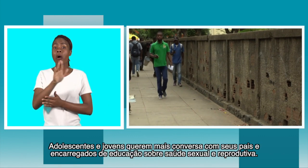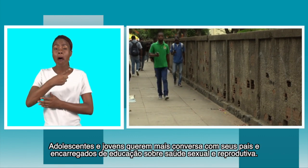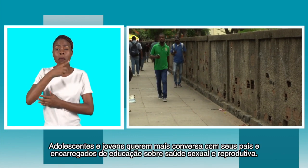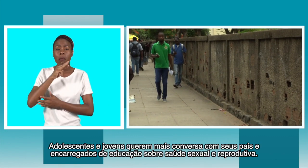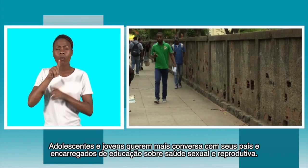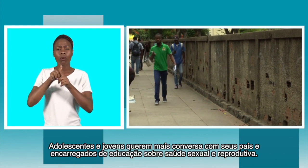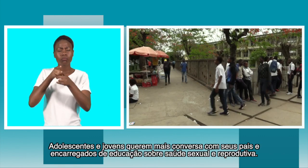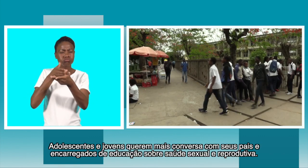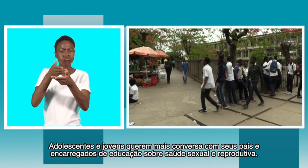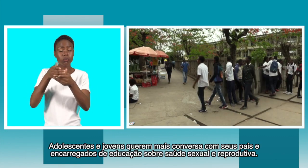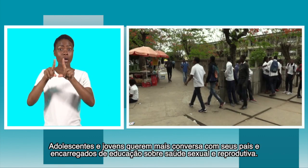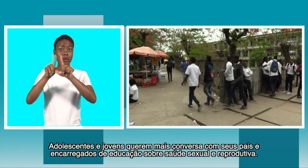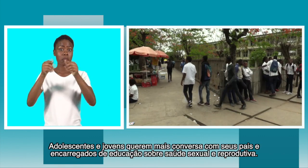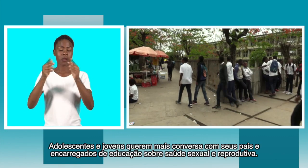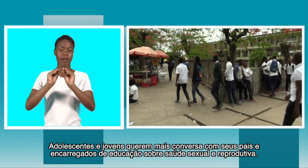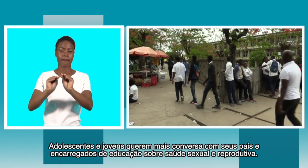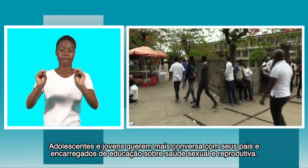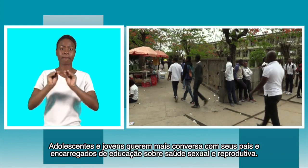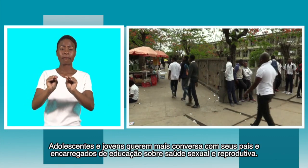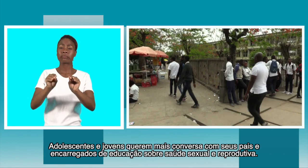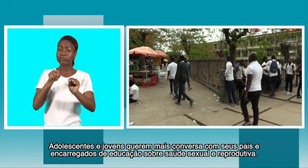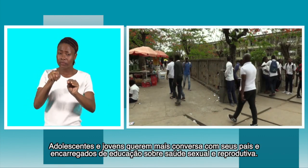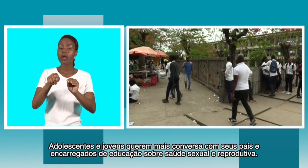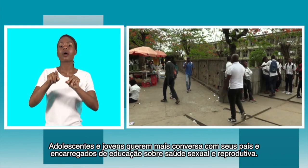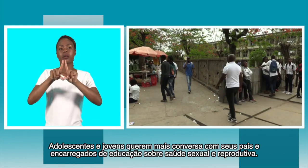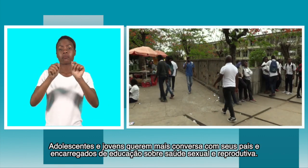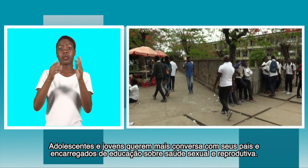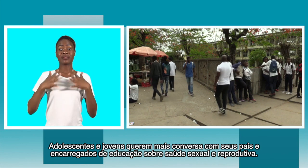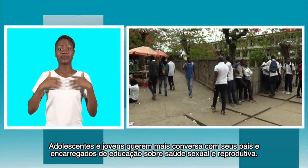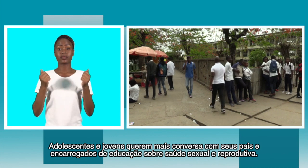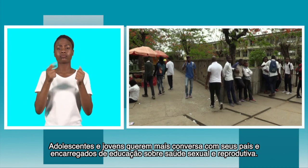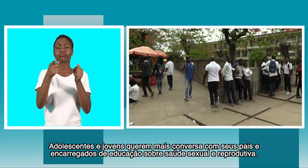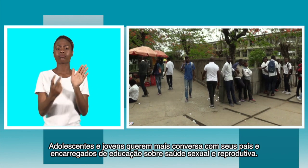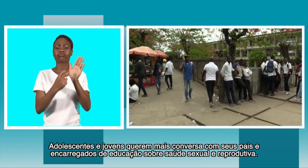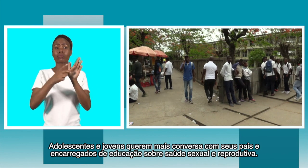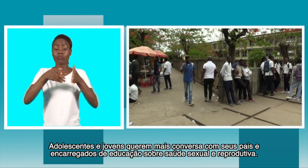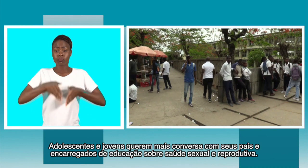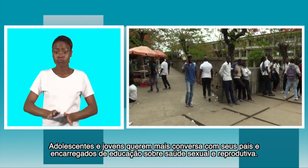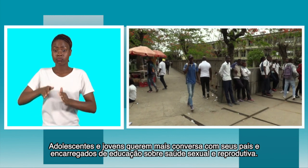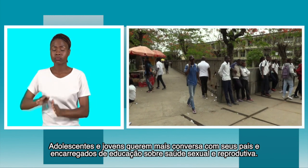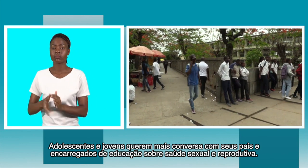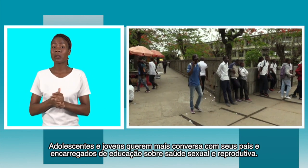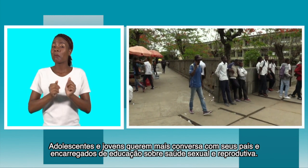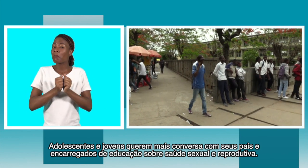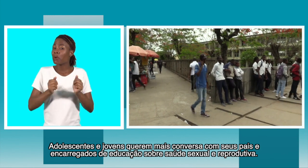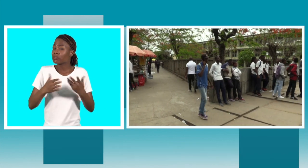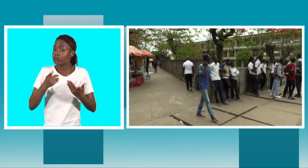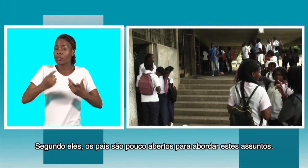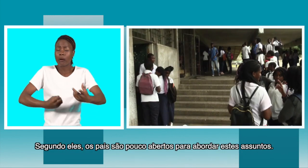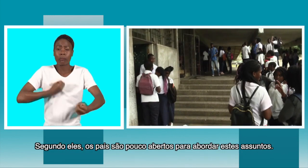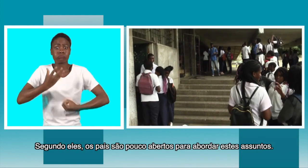Adolescentes e jovens querem maior conversa com seus pais e encarregados de educação sobre saúde sexual e reprodutiva.